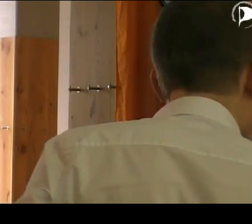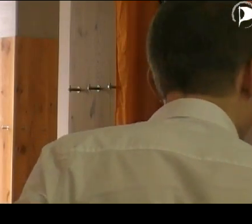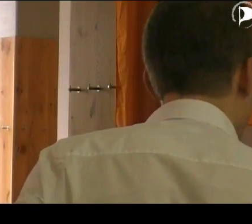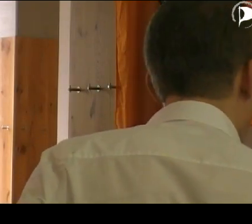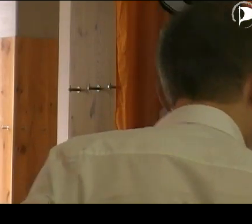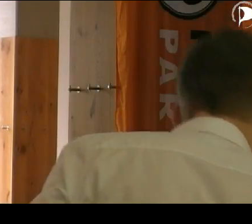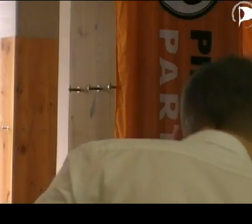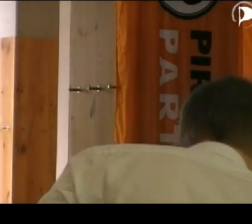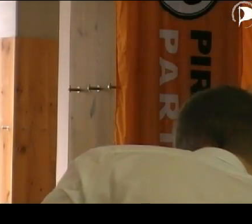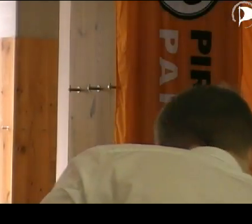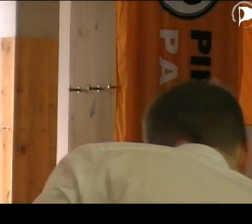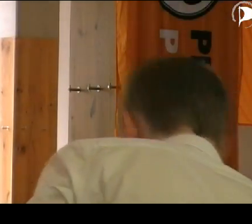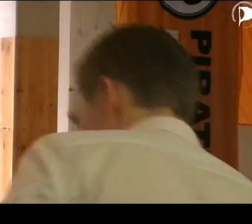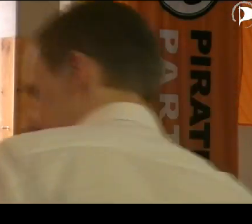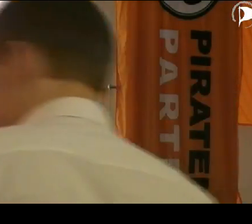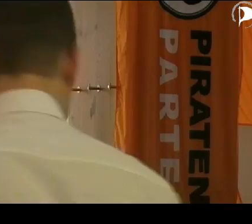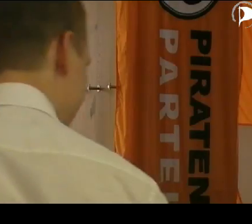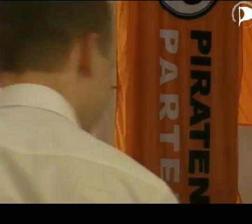die mannschaft